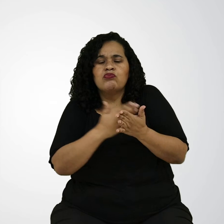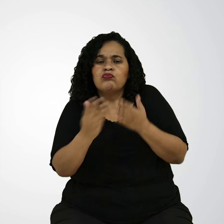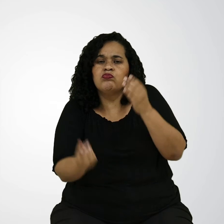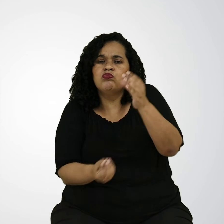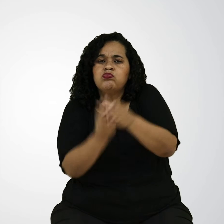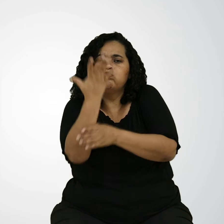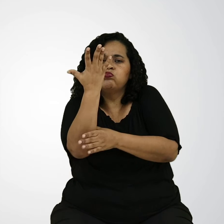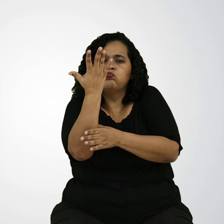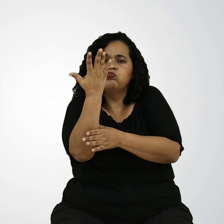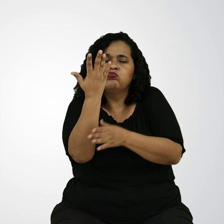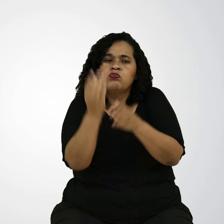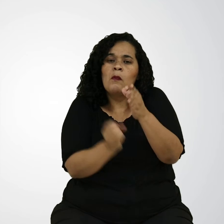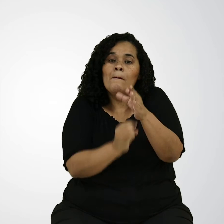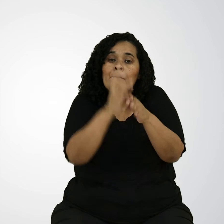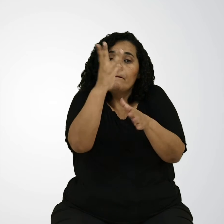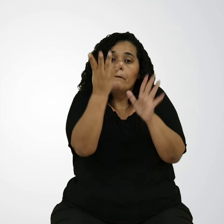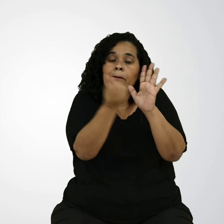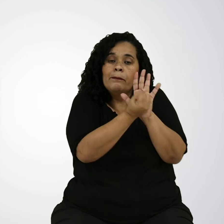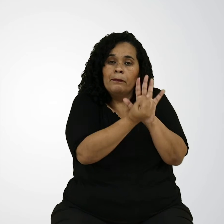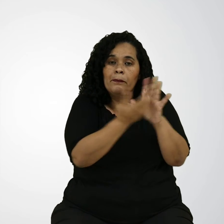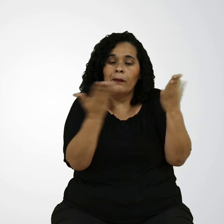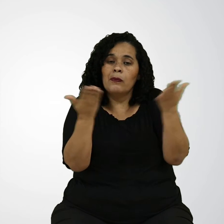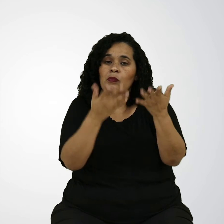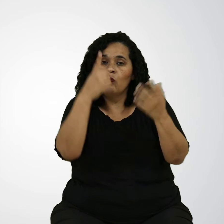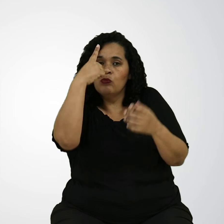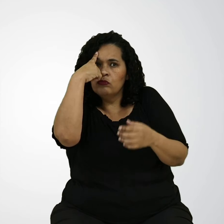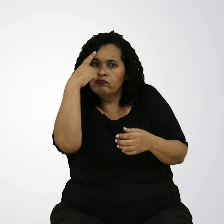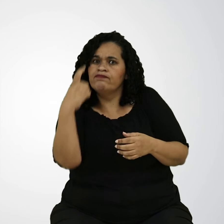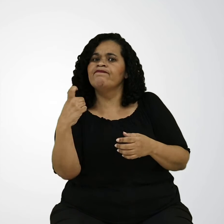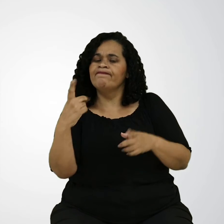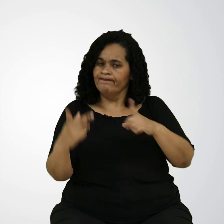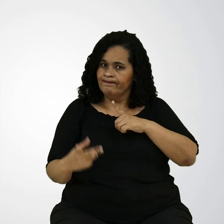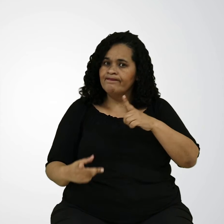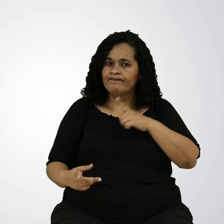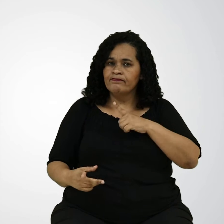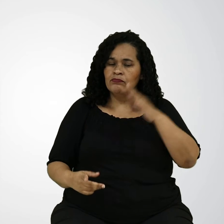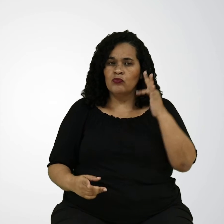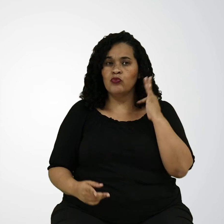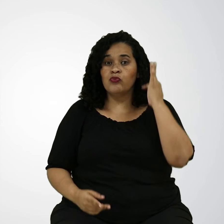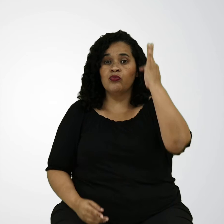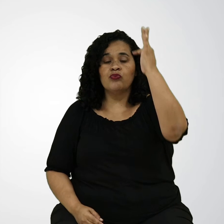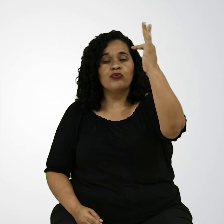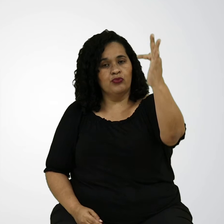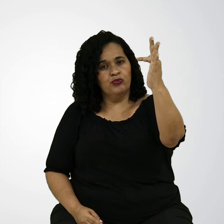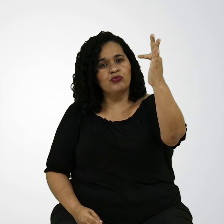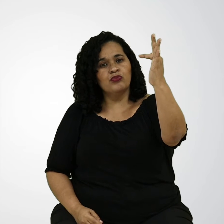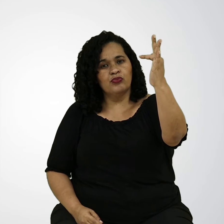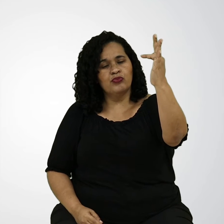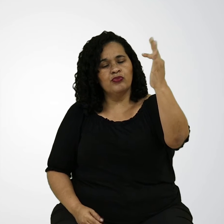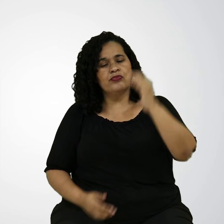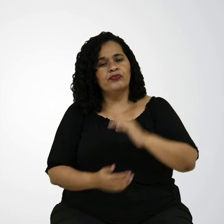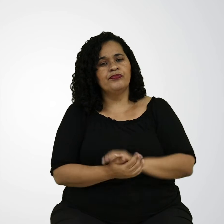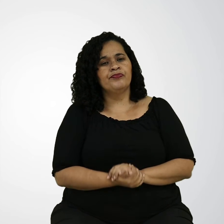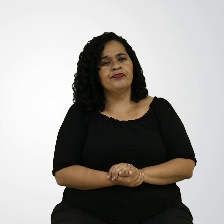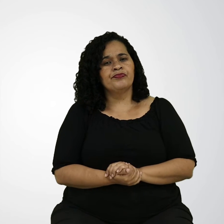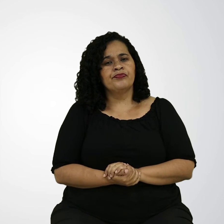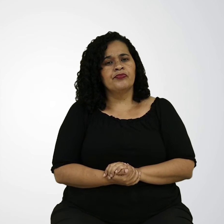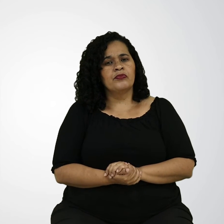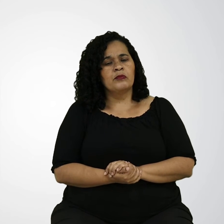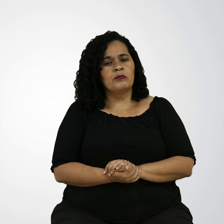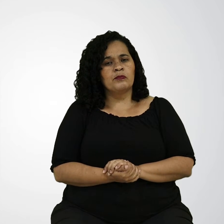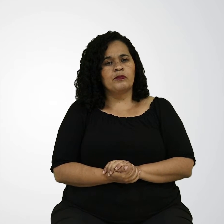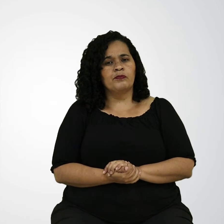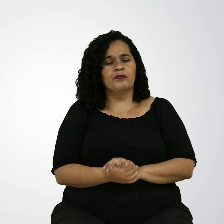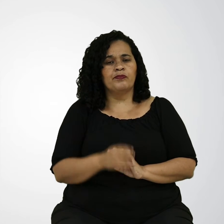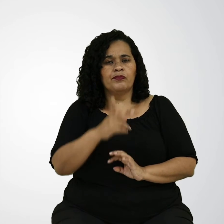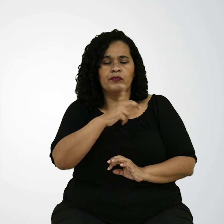as ideias embrionárias do que futuramente seria o gnosticismo. Então, junto com os